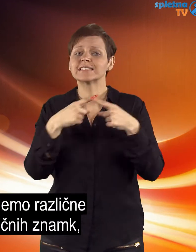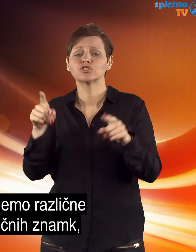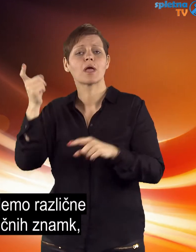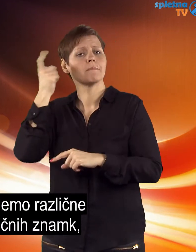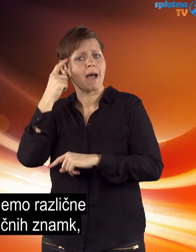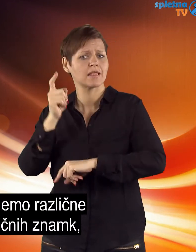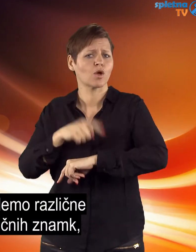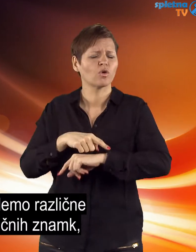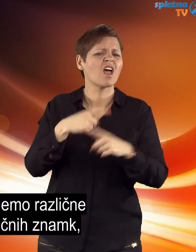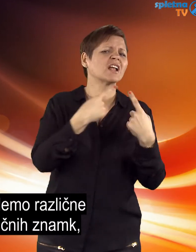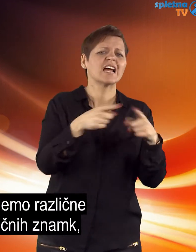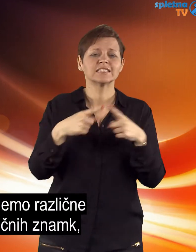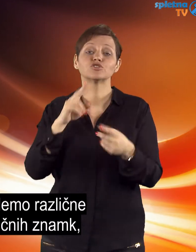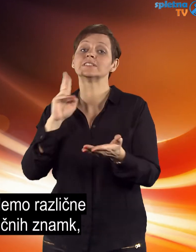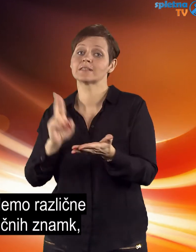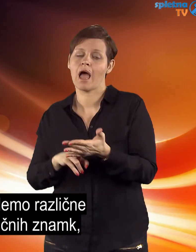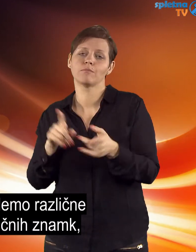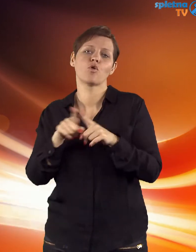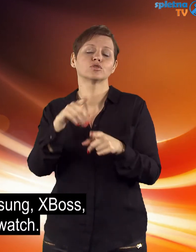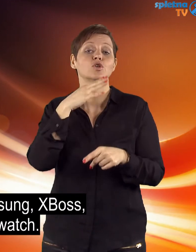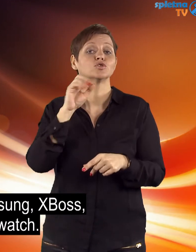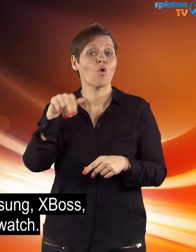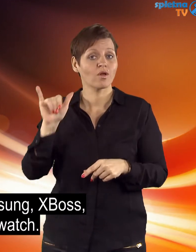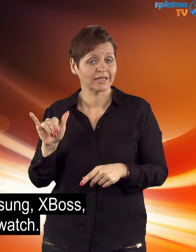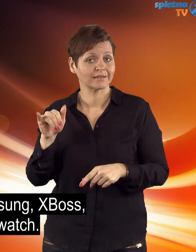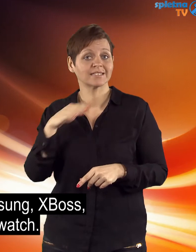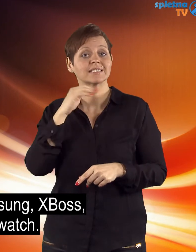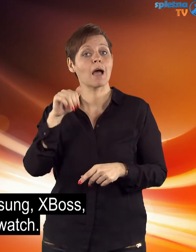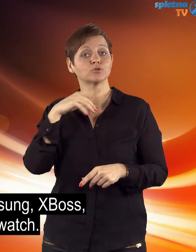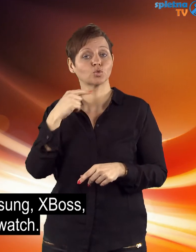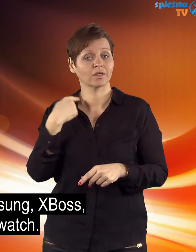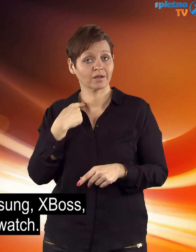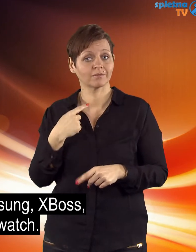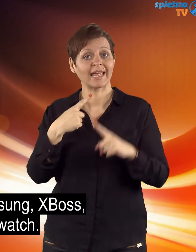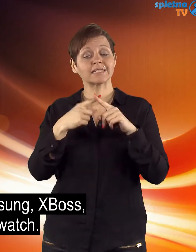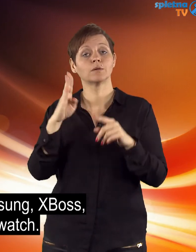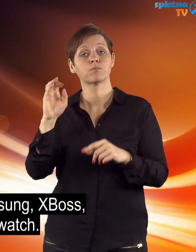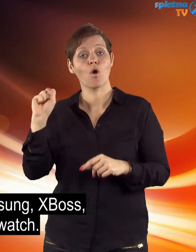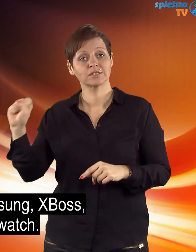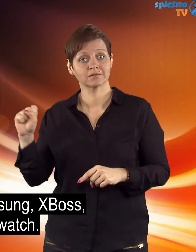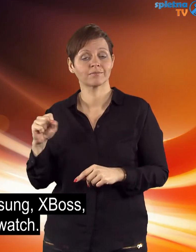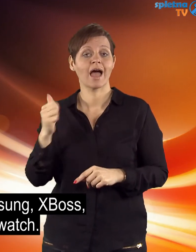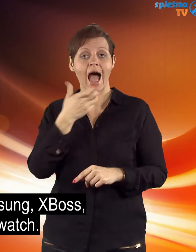pametne ure različnih znamk, kot so Sony, Samsung, Xbox, Apple, iWatch.